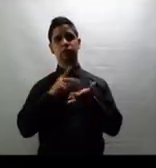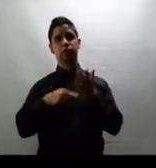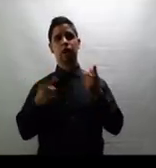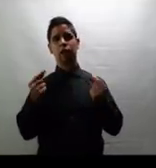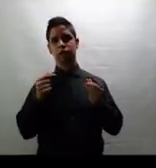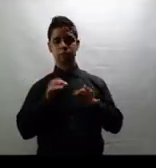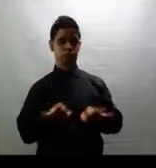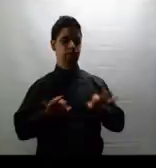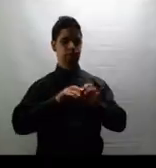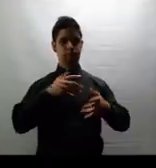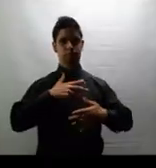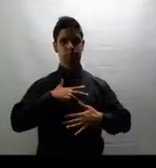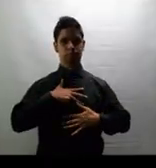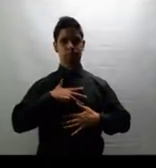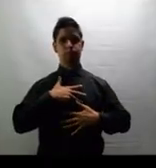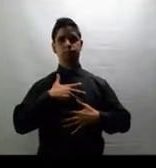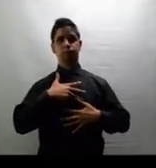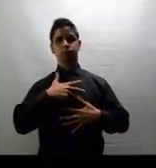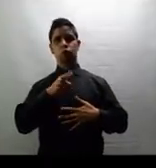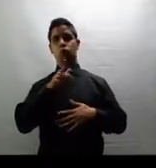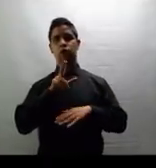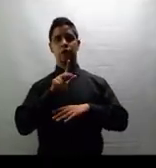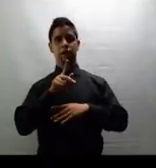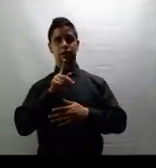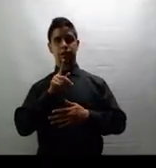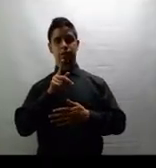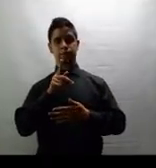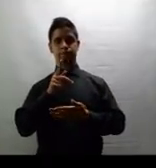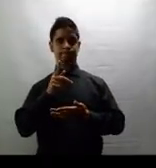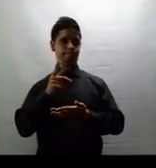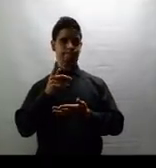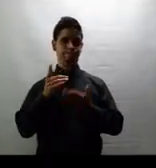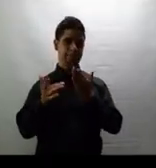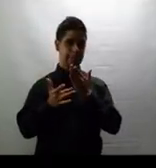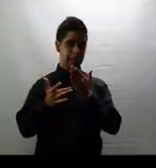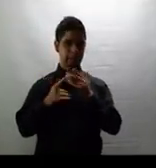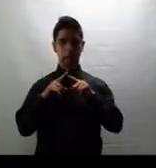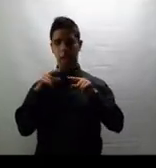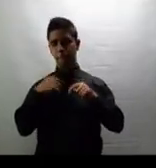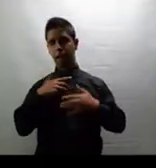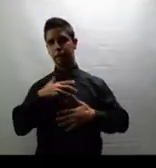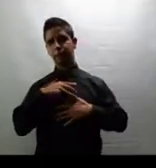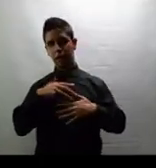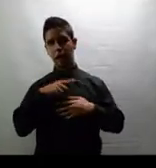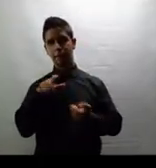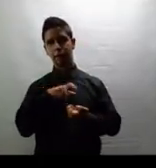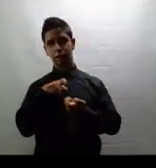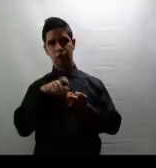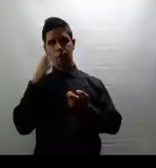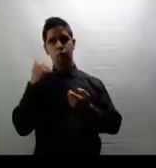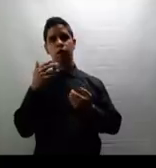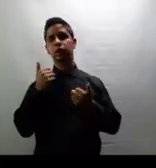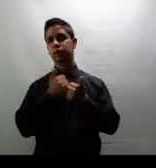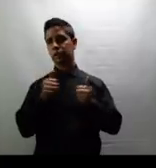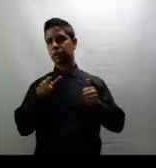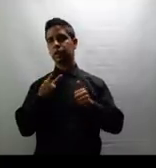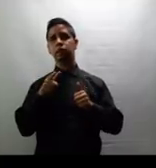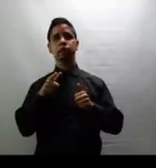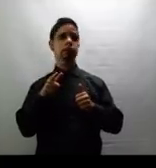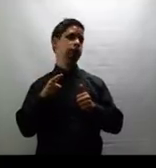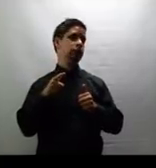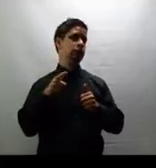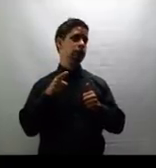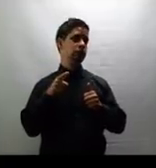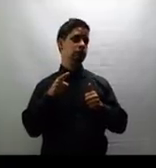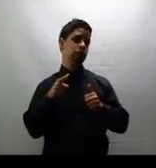no se trata de respirar de cualquier manera sino una técnica de respiración que sea específica porque es cualquiera la que sea inadecuada puede ser